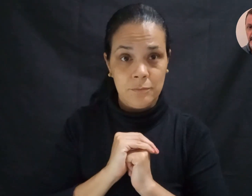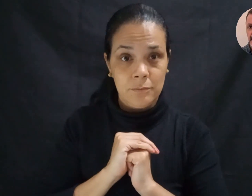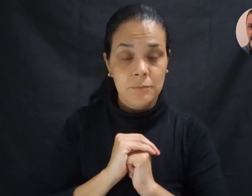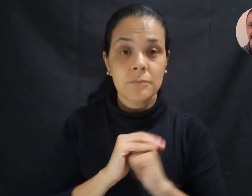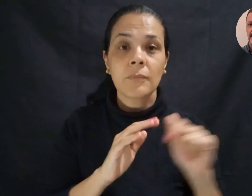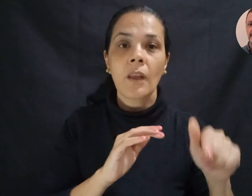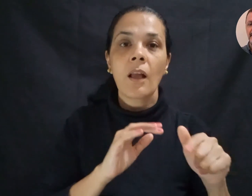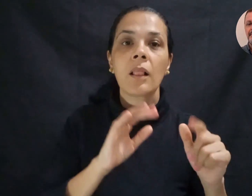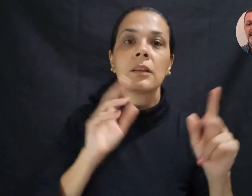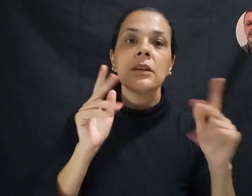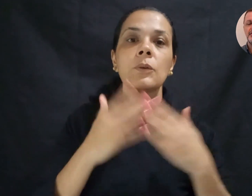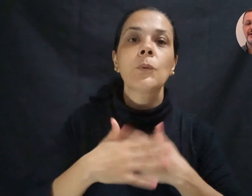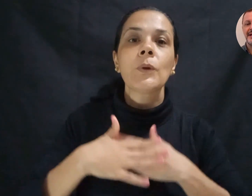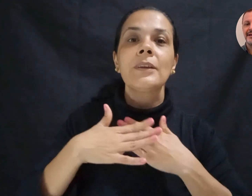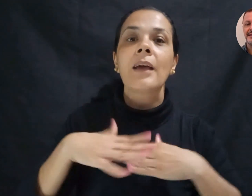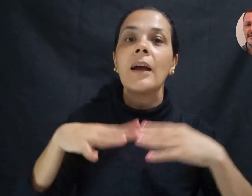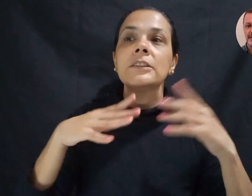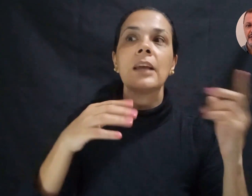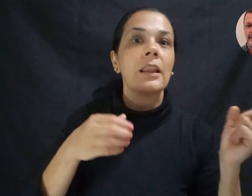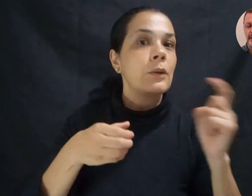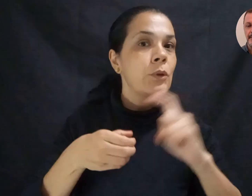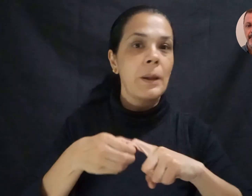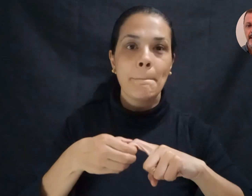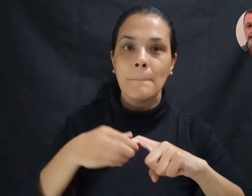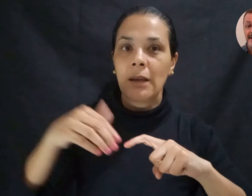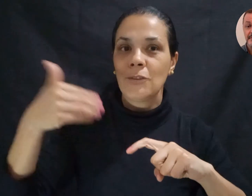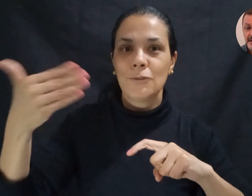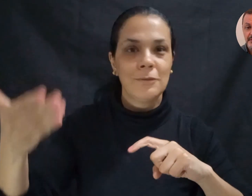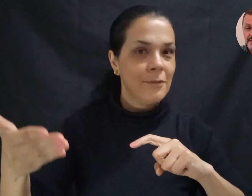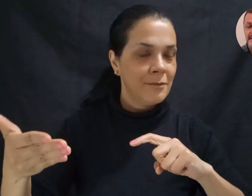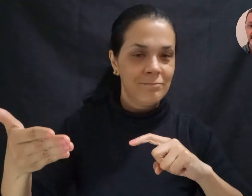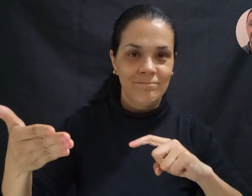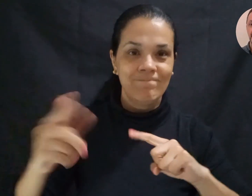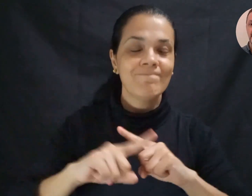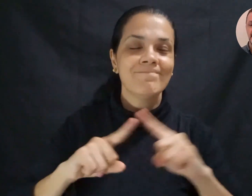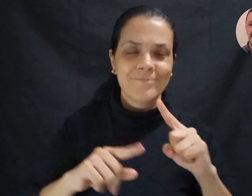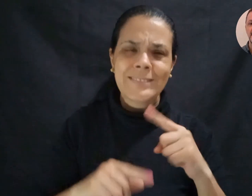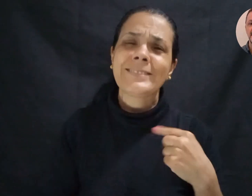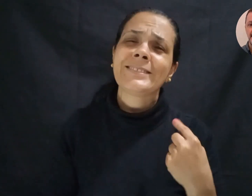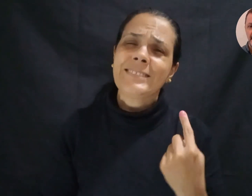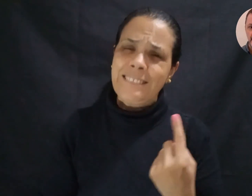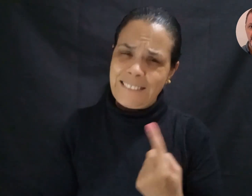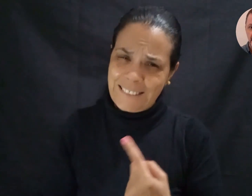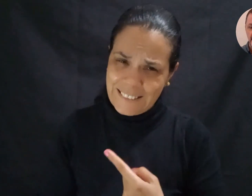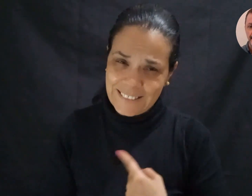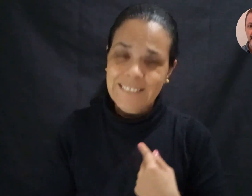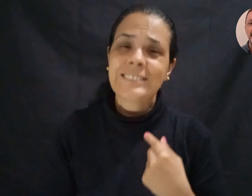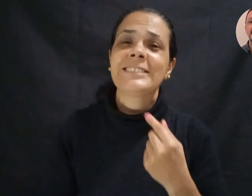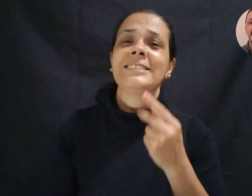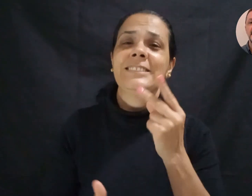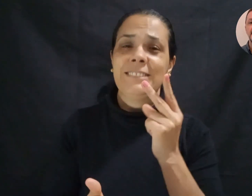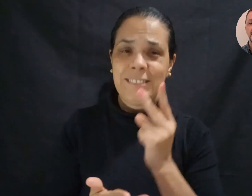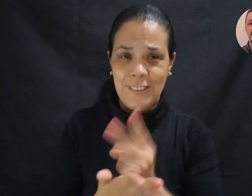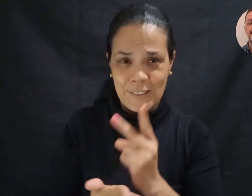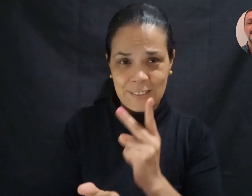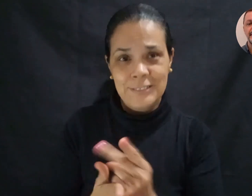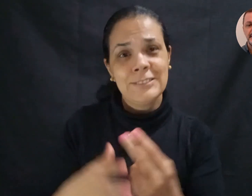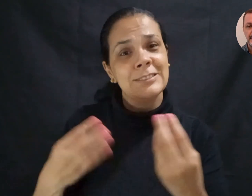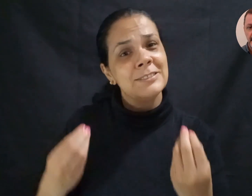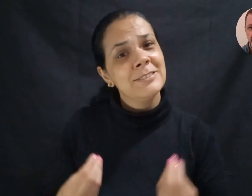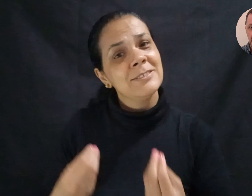mesma, que ela não depende de nada que esteja fora. Mas mesmo assim, mesmo sabendo disso,